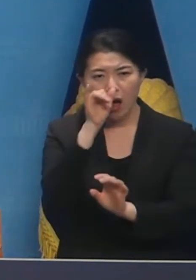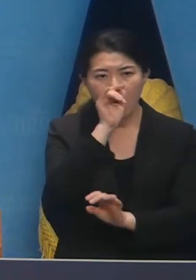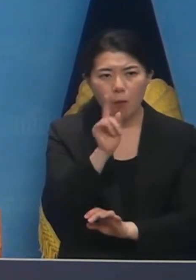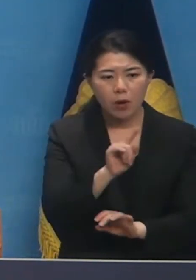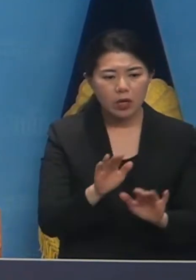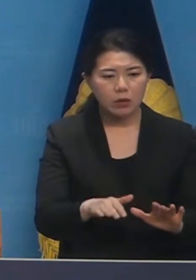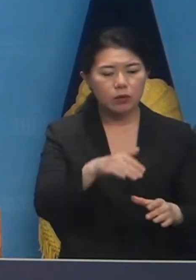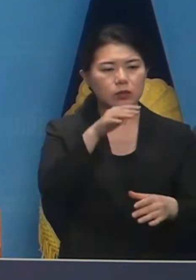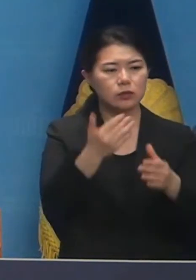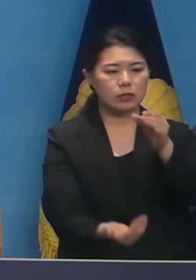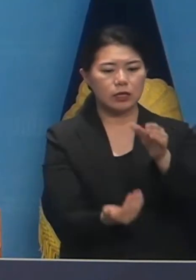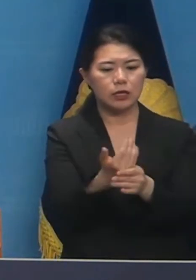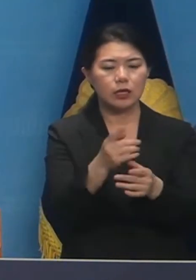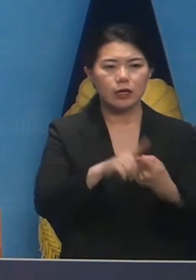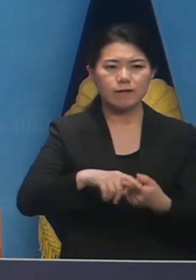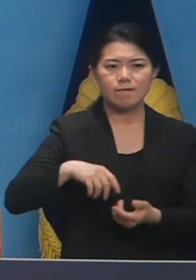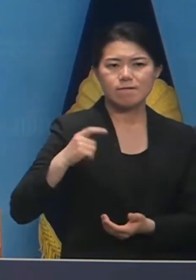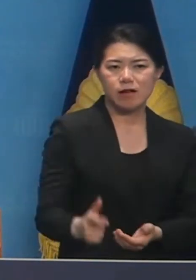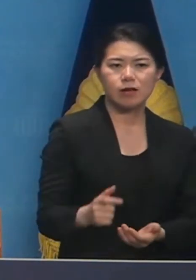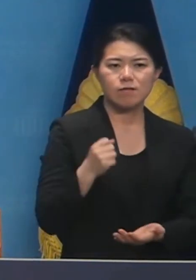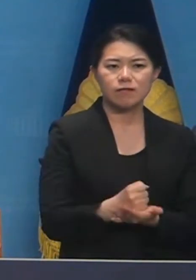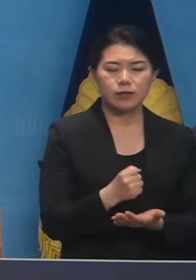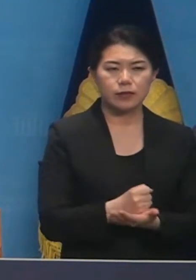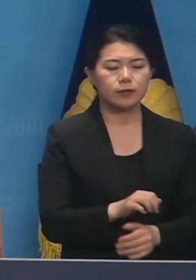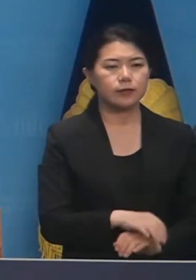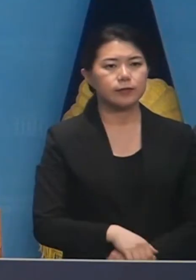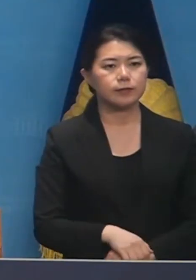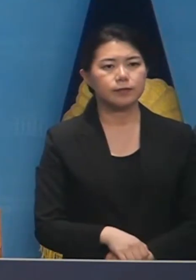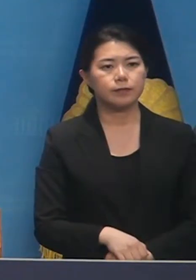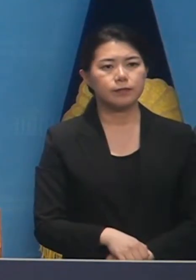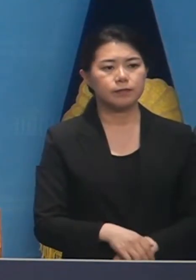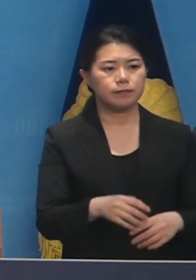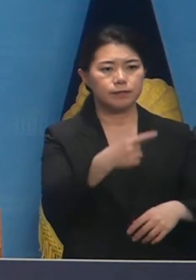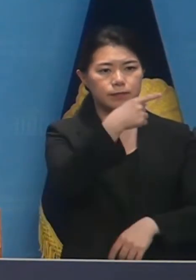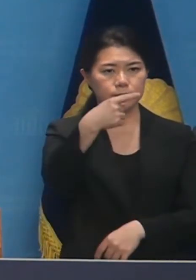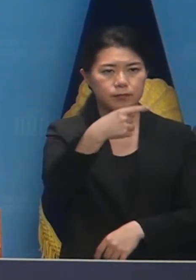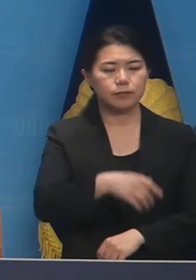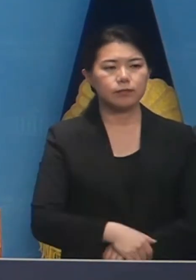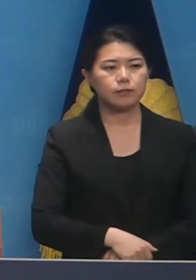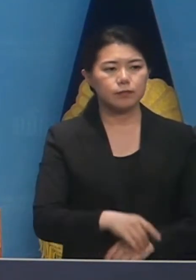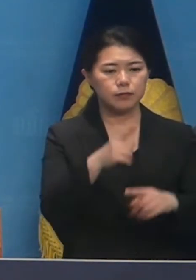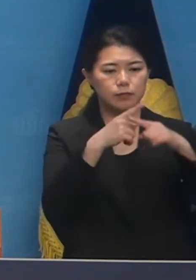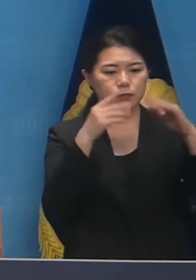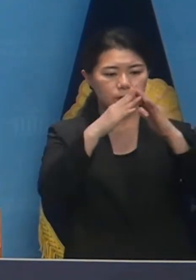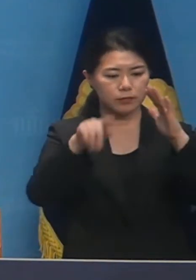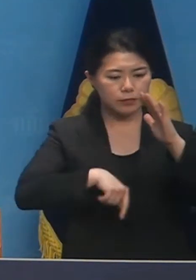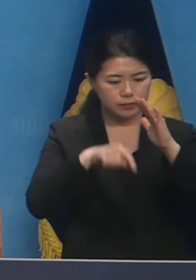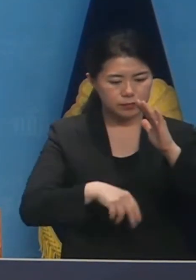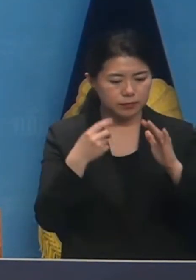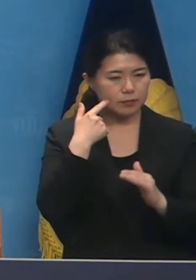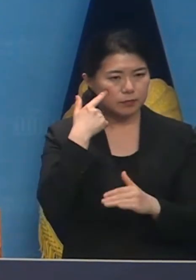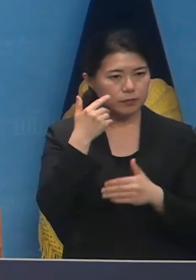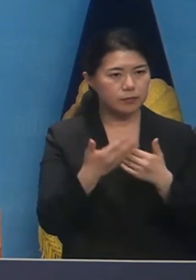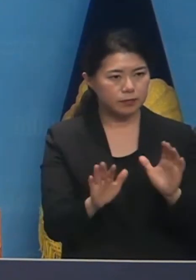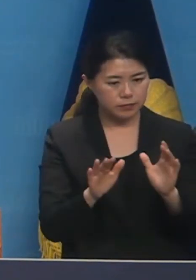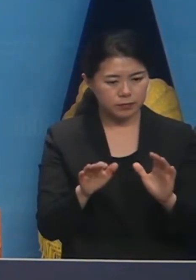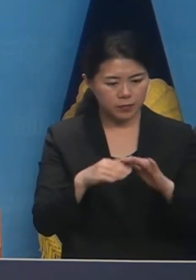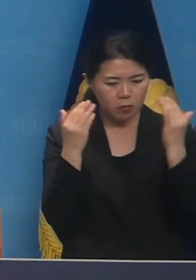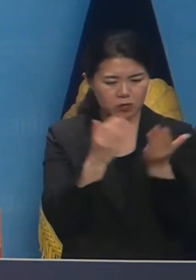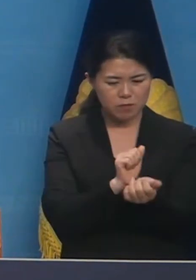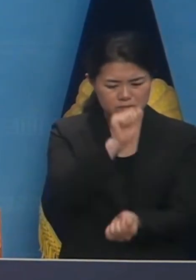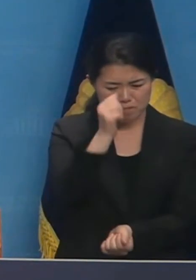있는 이번 사태를 강력히 규탄한다. 하나, 교회 내부와 담임